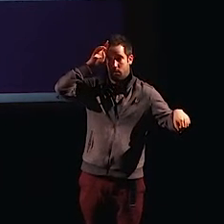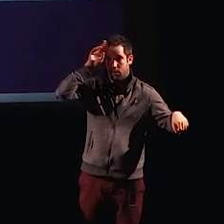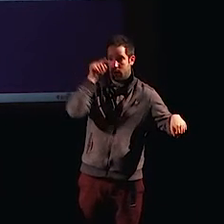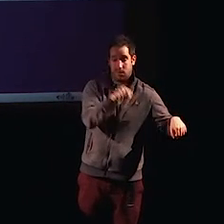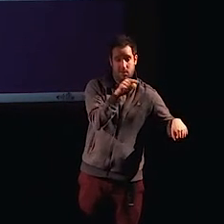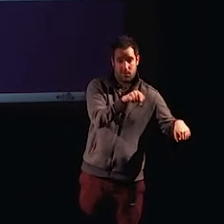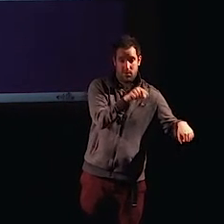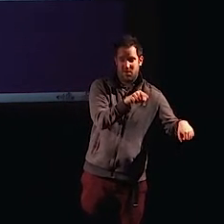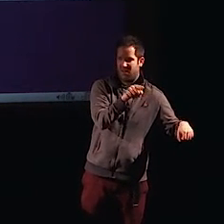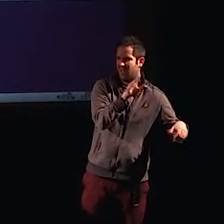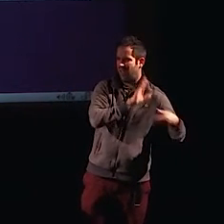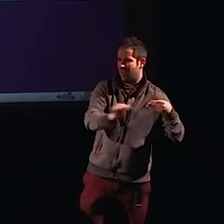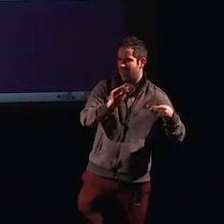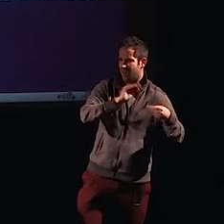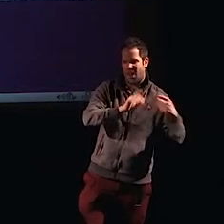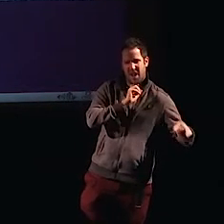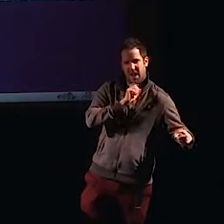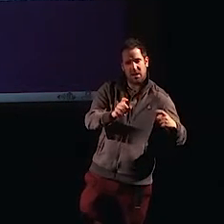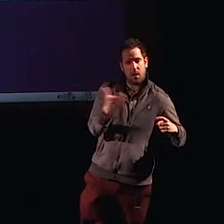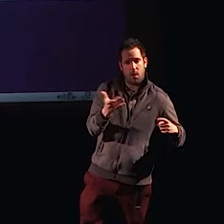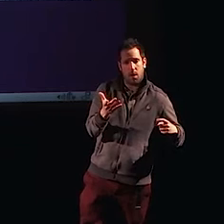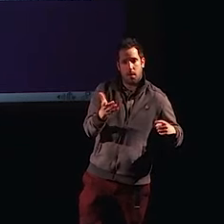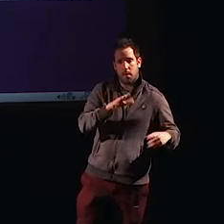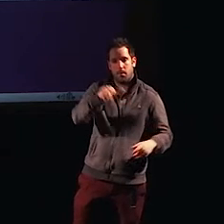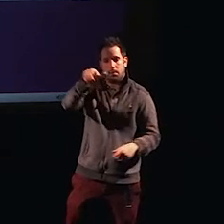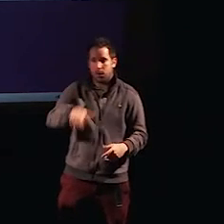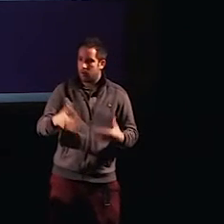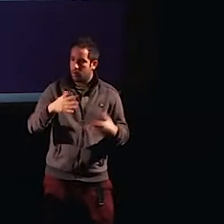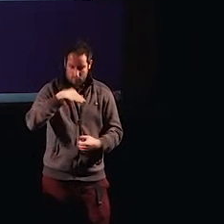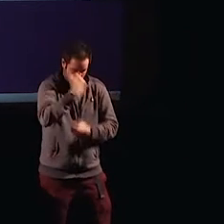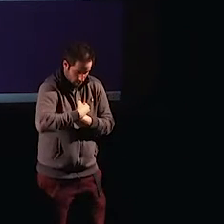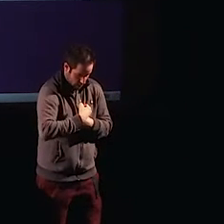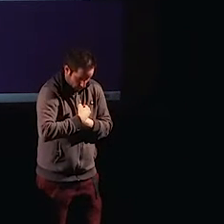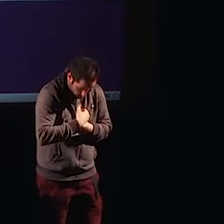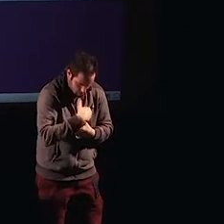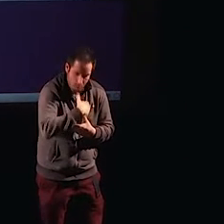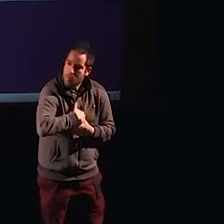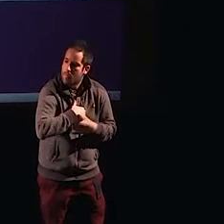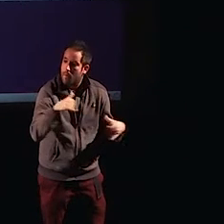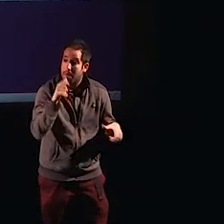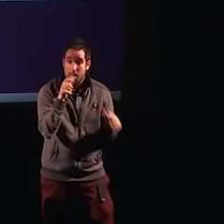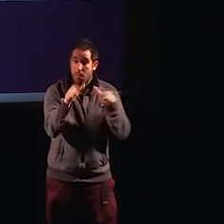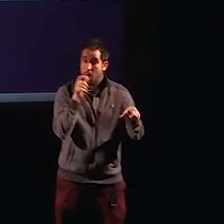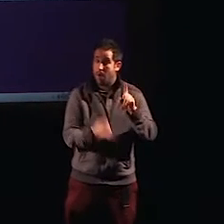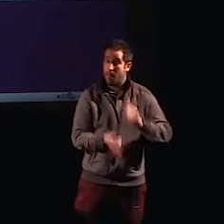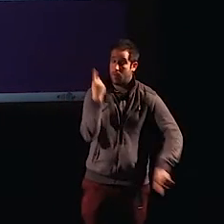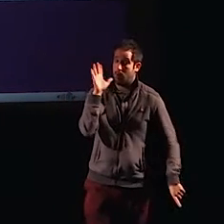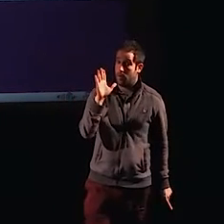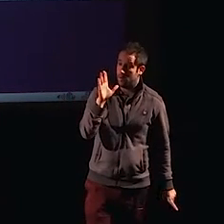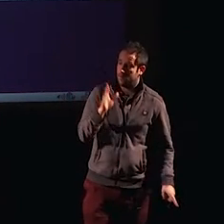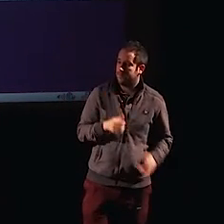manière excessive et agressive dans le corps du condamné. Et tous les mots sont importants. C'est comme un philo.